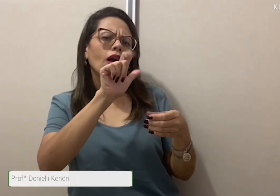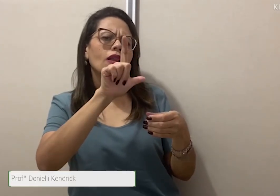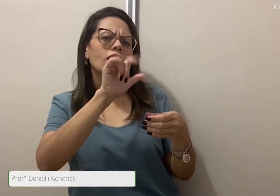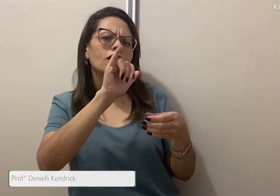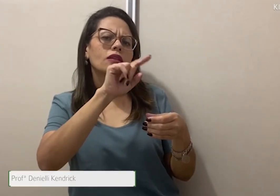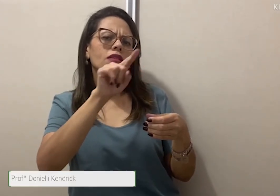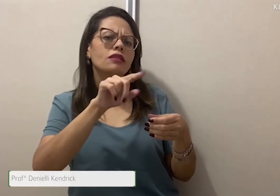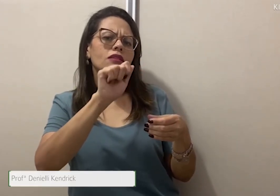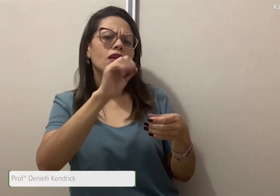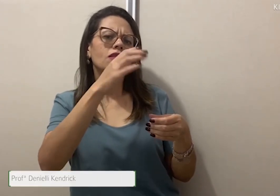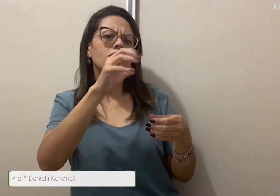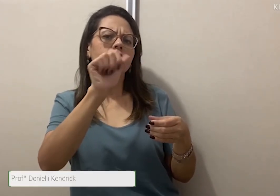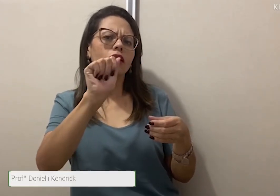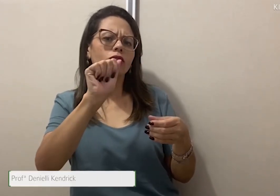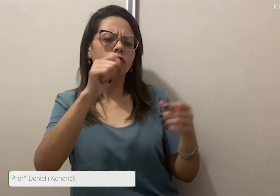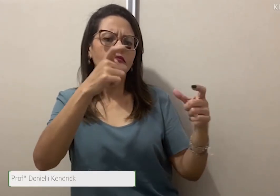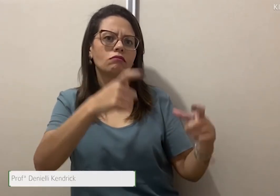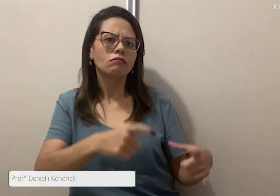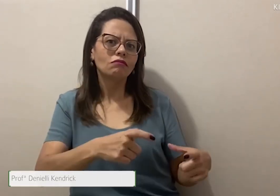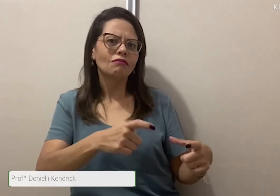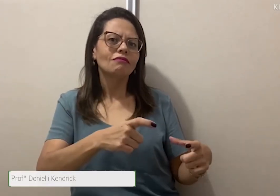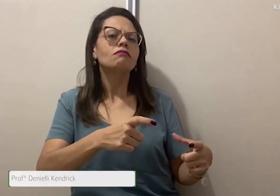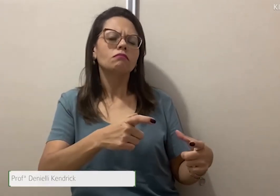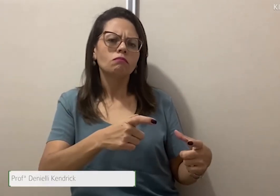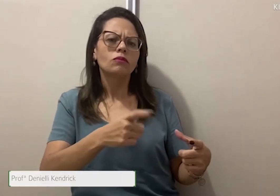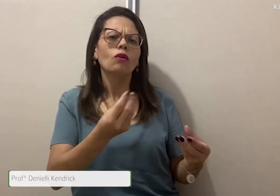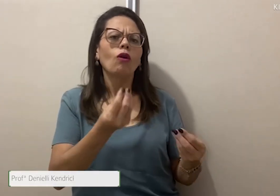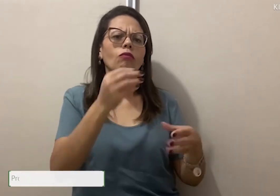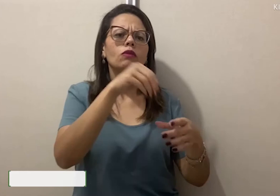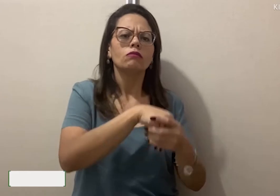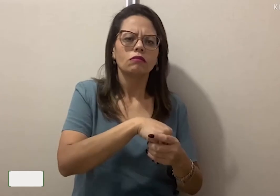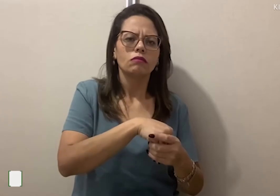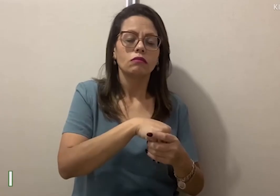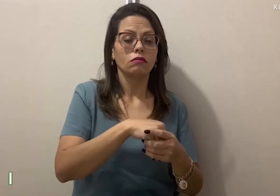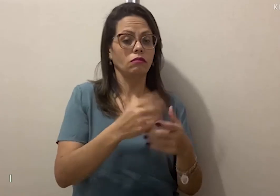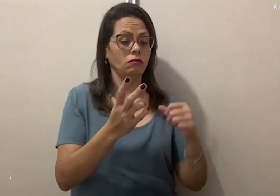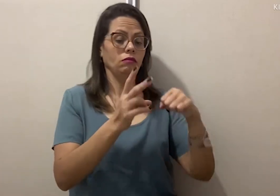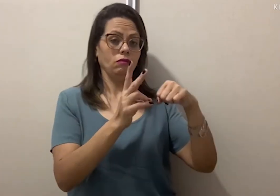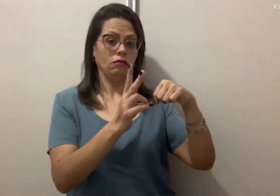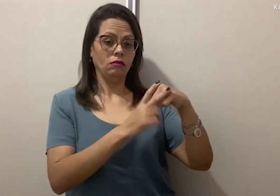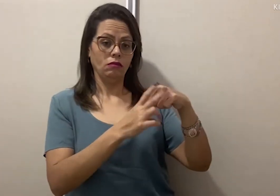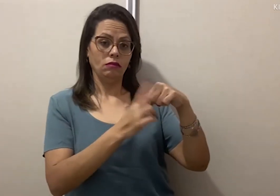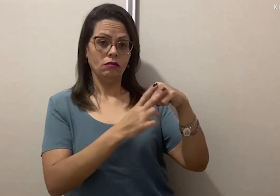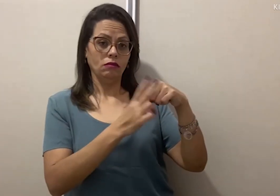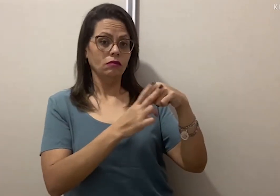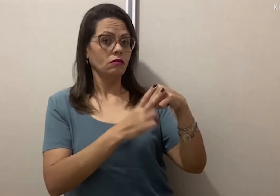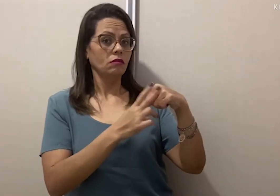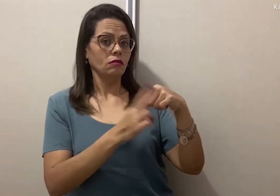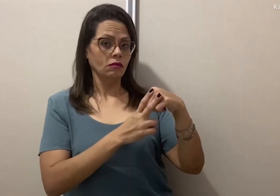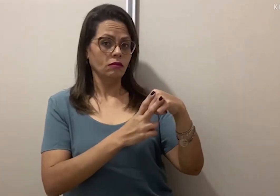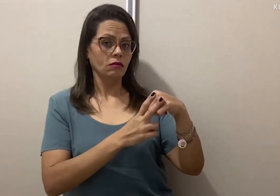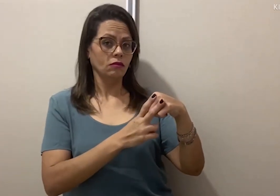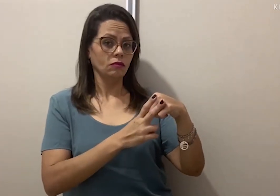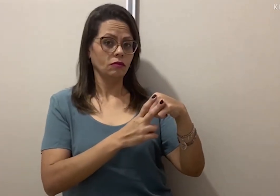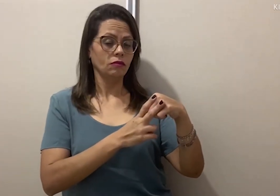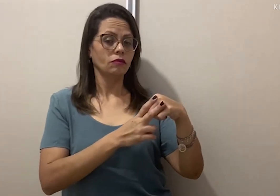E incorporação de localização? Esse é o sinal. Então,